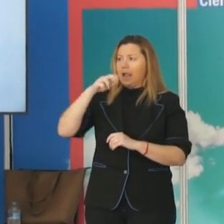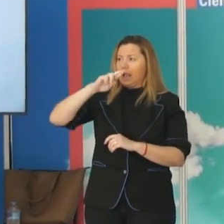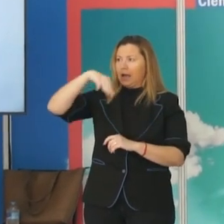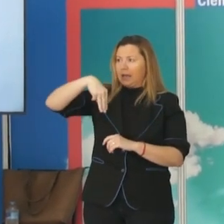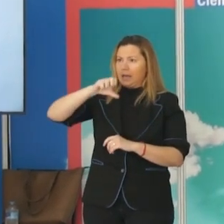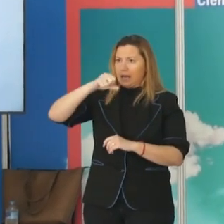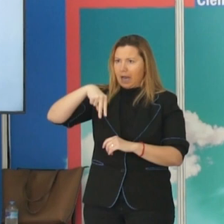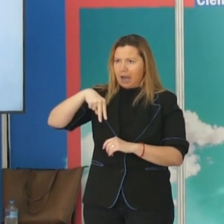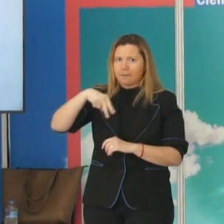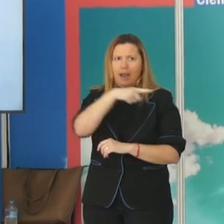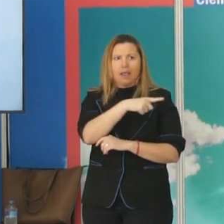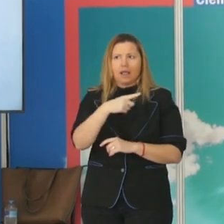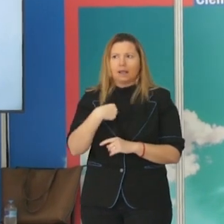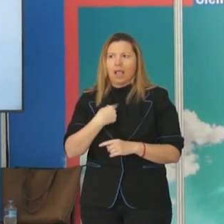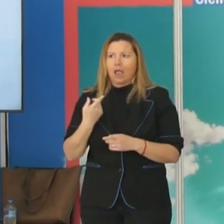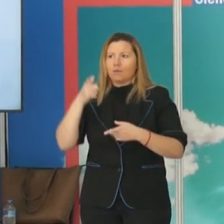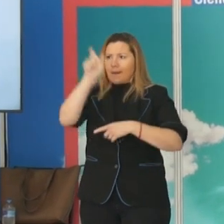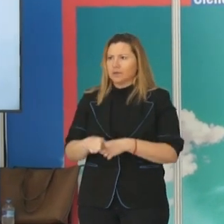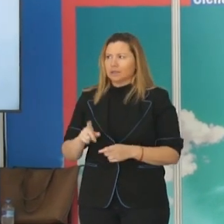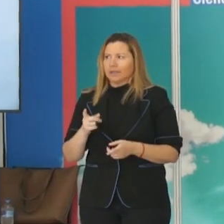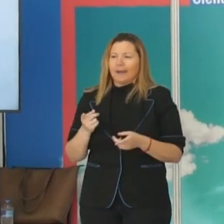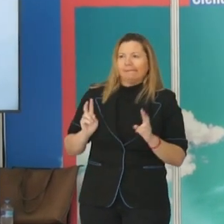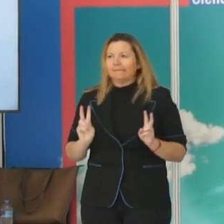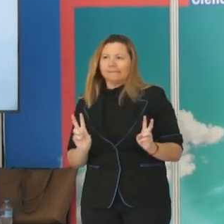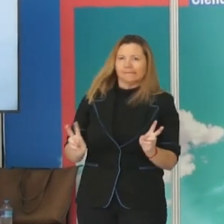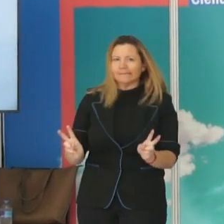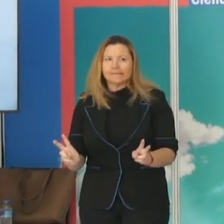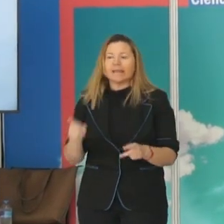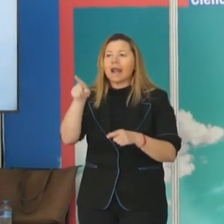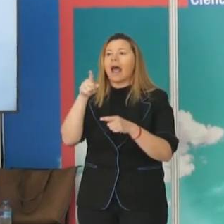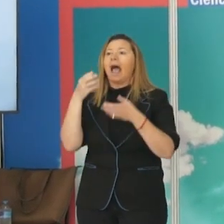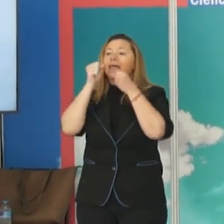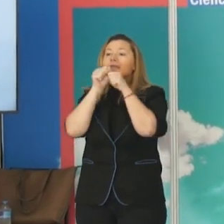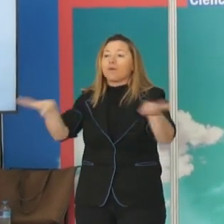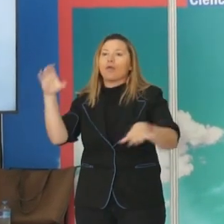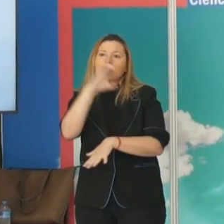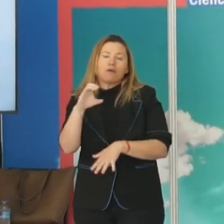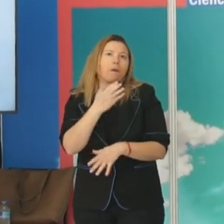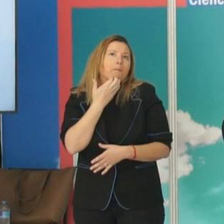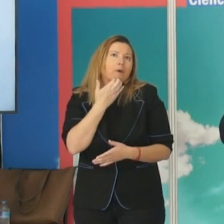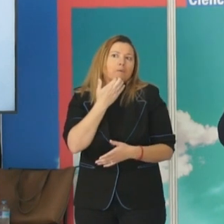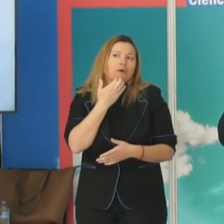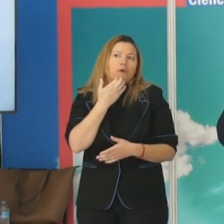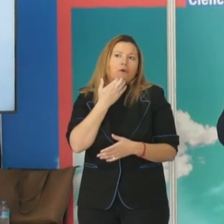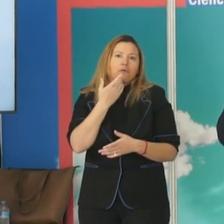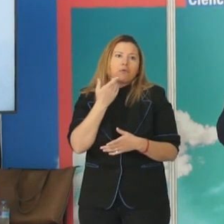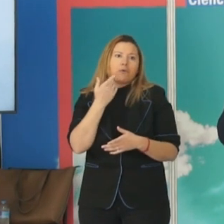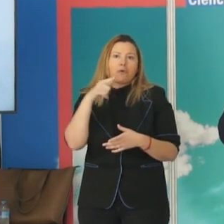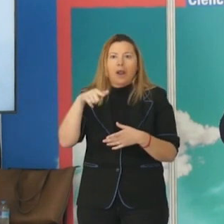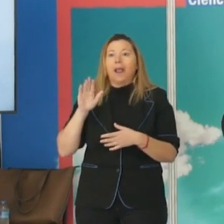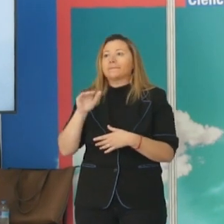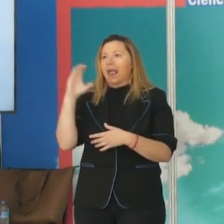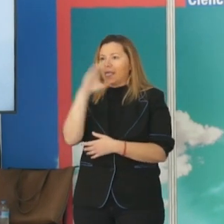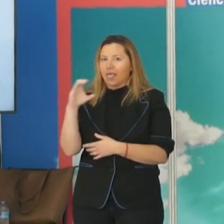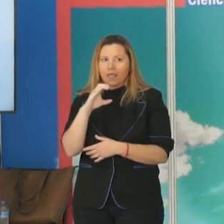muy inquieta, ha trabajado muchísimo en la divulgación científica. Pues desde cuestiones, cuando ha estado vinculada con el Parque de la